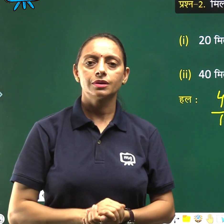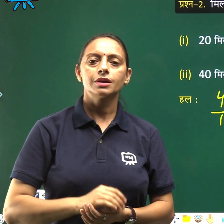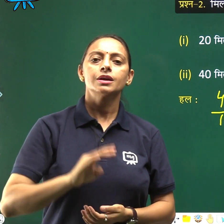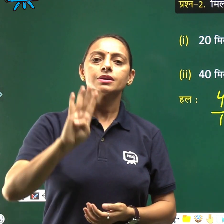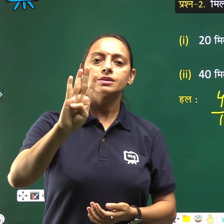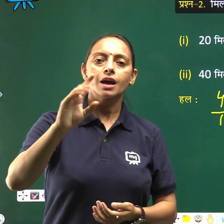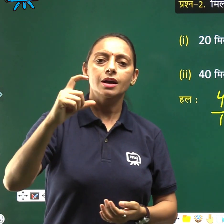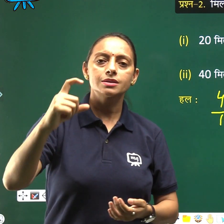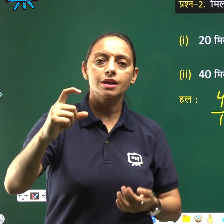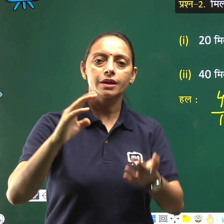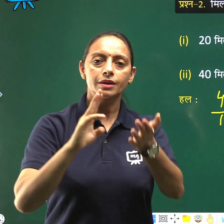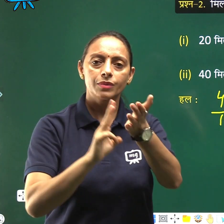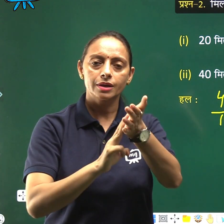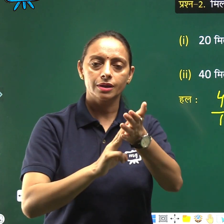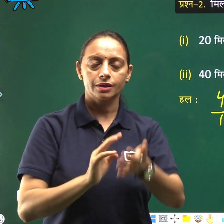4 = 4 सेंटीमीटर।